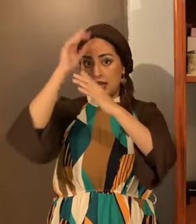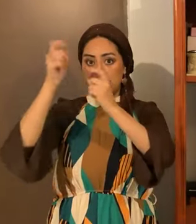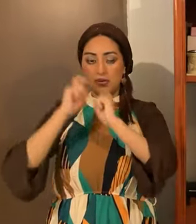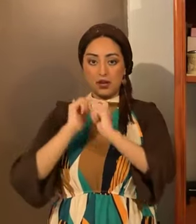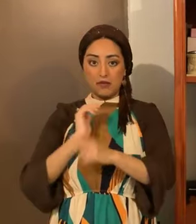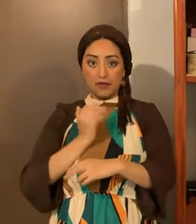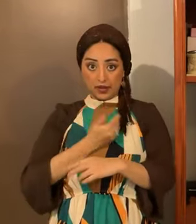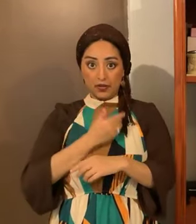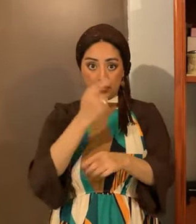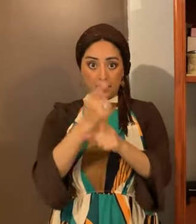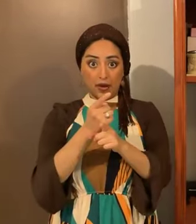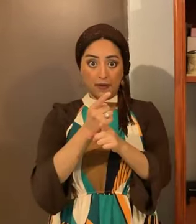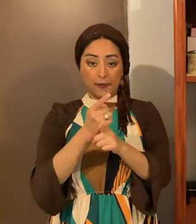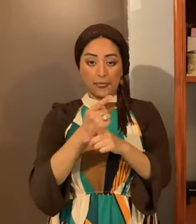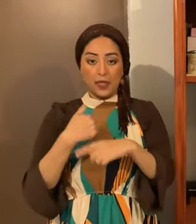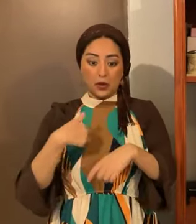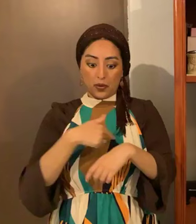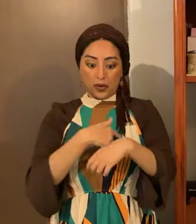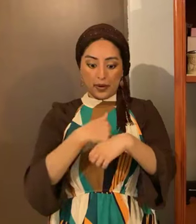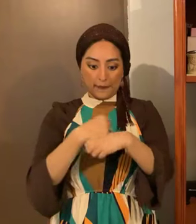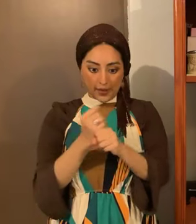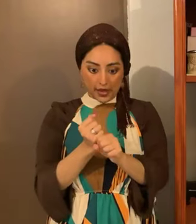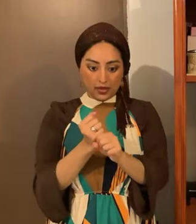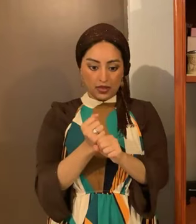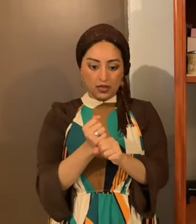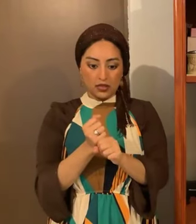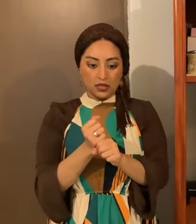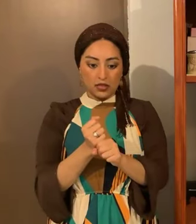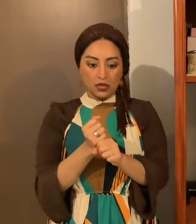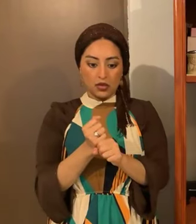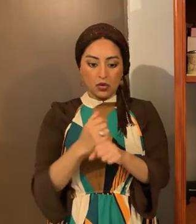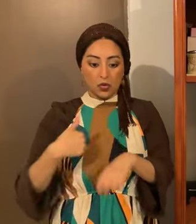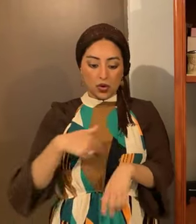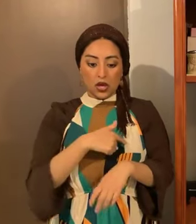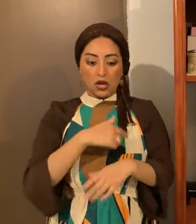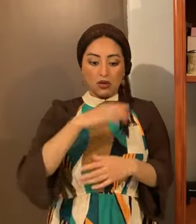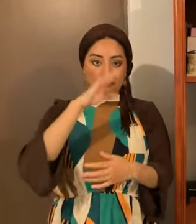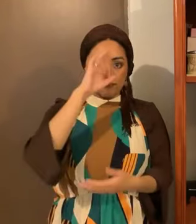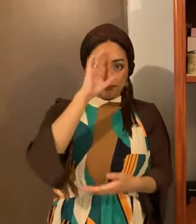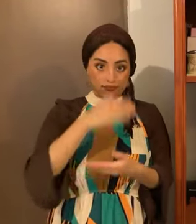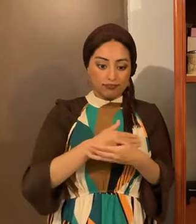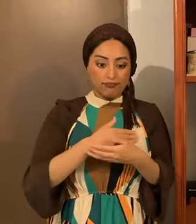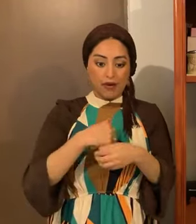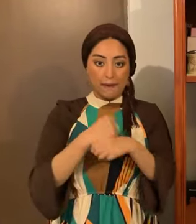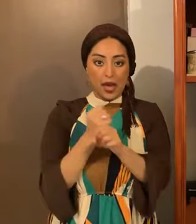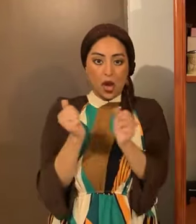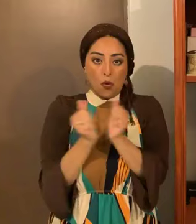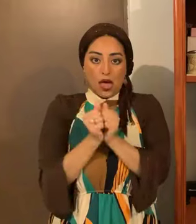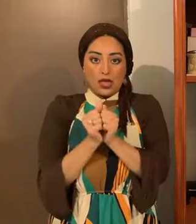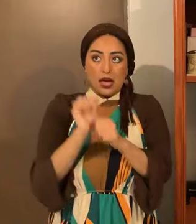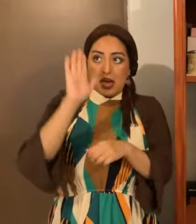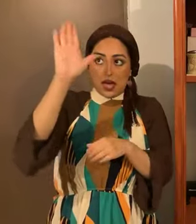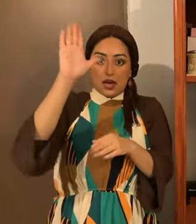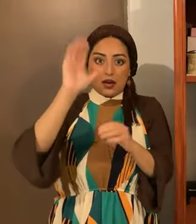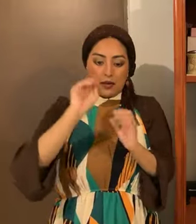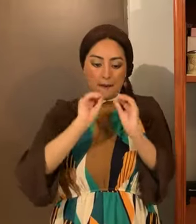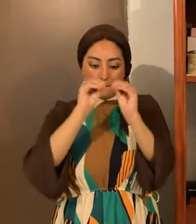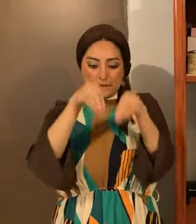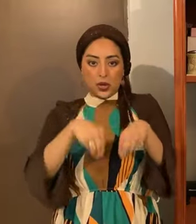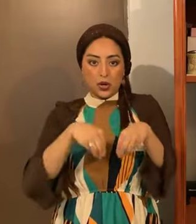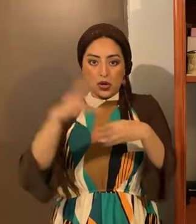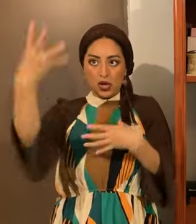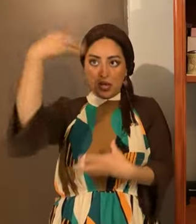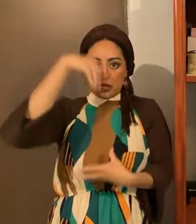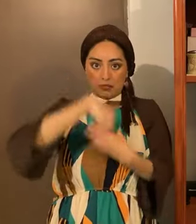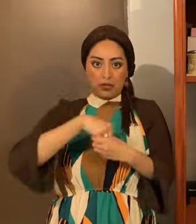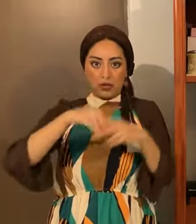Kadosh. Así fuimos creados, sus hijos, fuimos creados así desde el principio, ¿verdad? Él